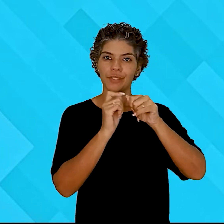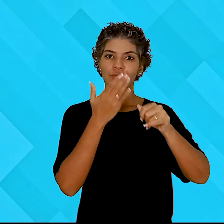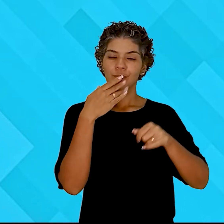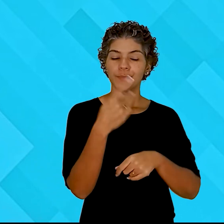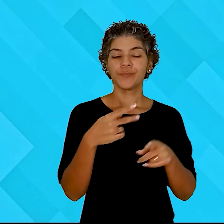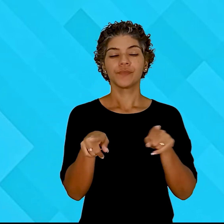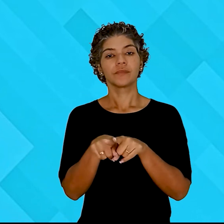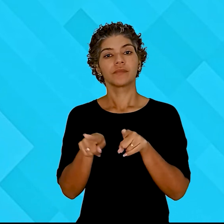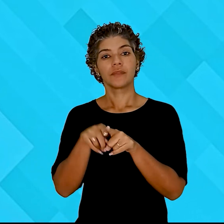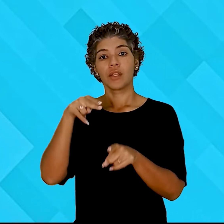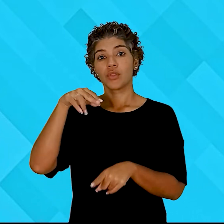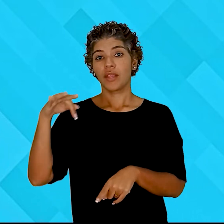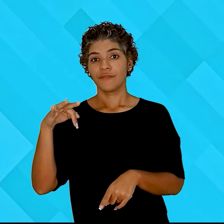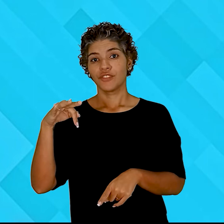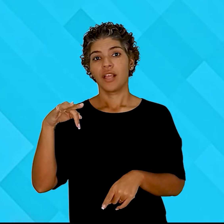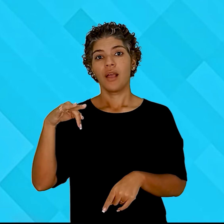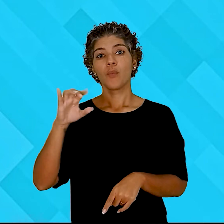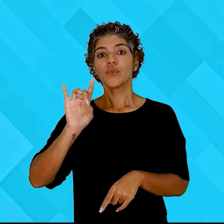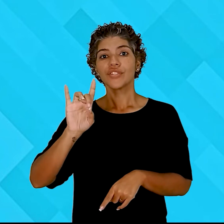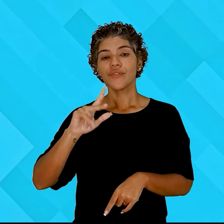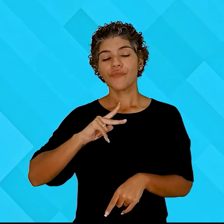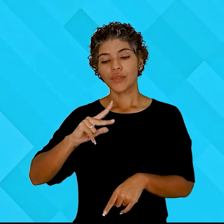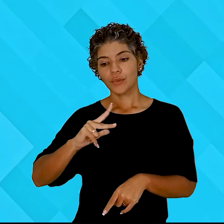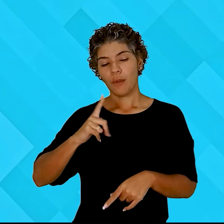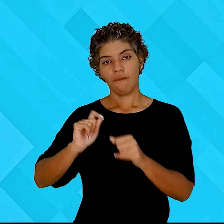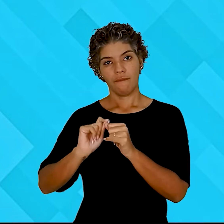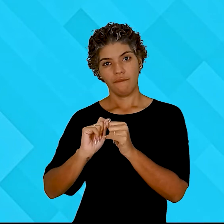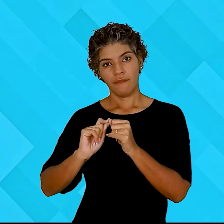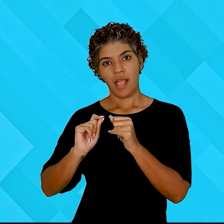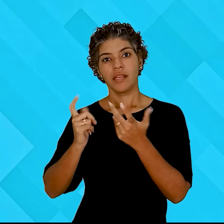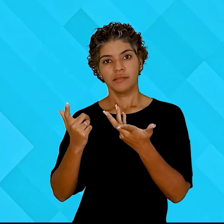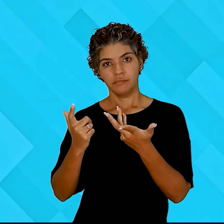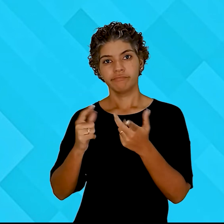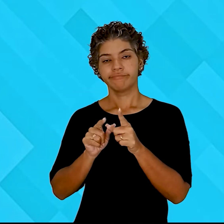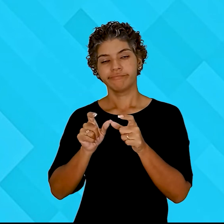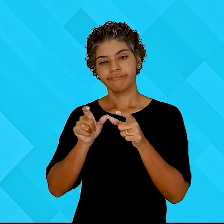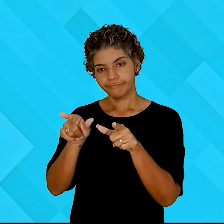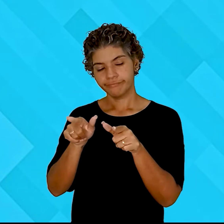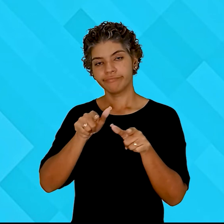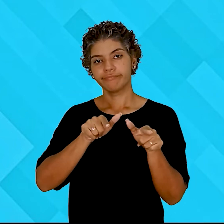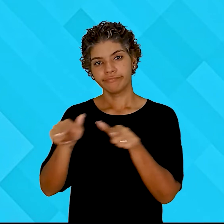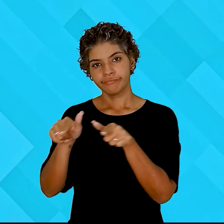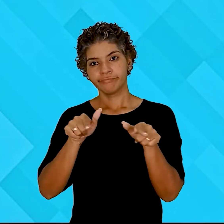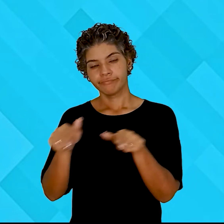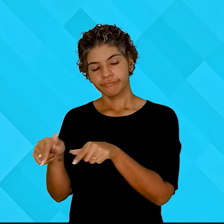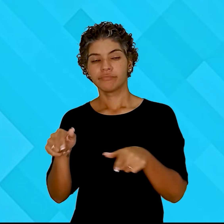Existem notas fiscais individuais que alguns municípios possibilitam que produtores culturais emitam quando se trata de serviços